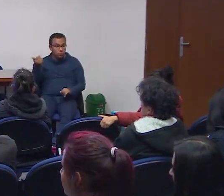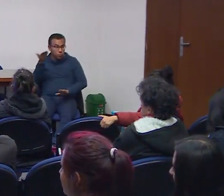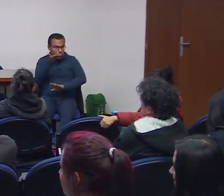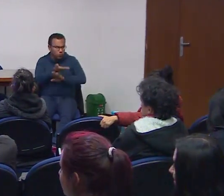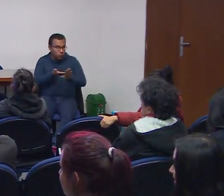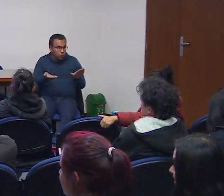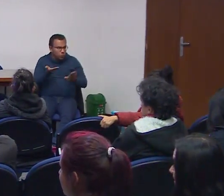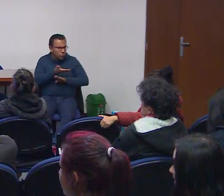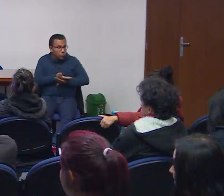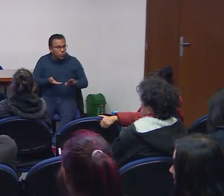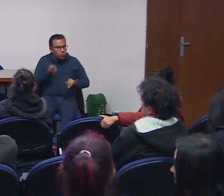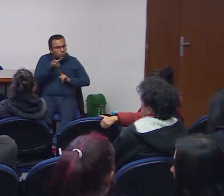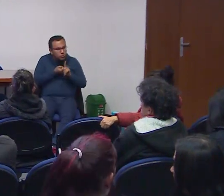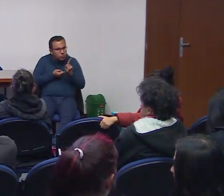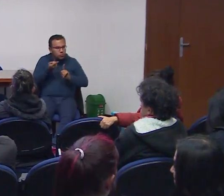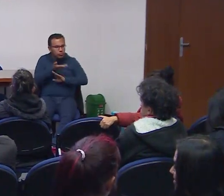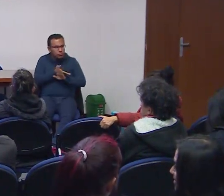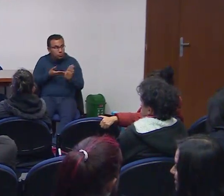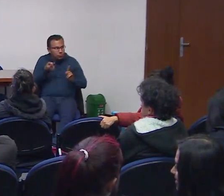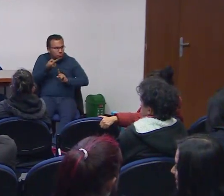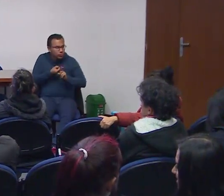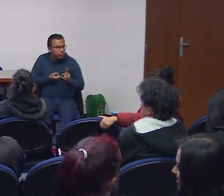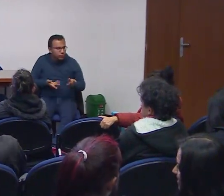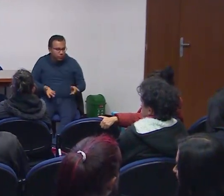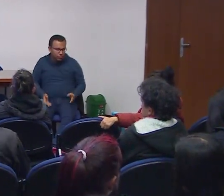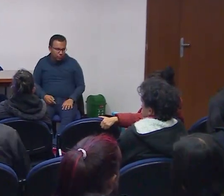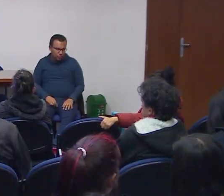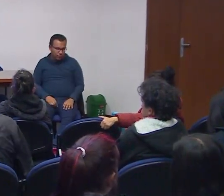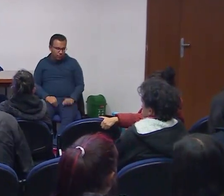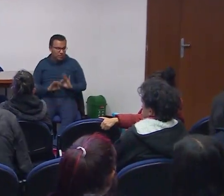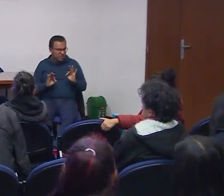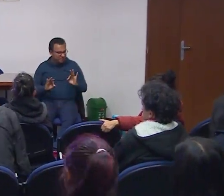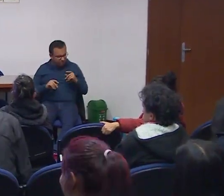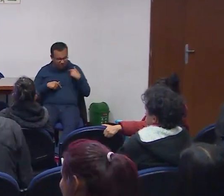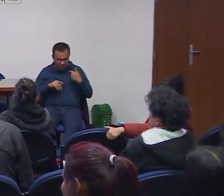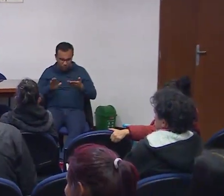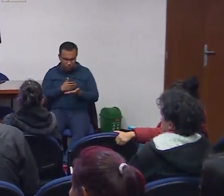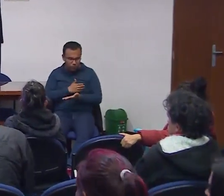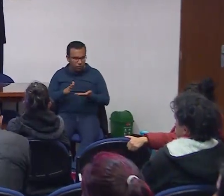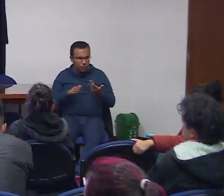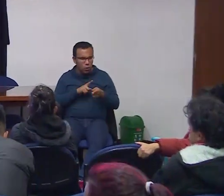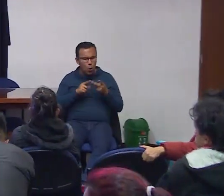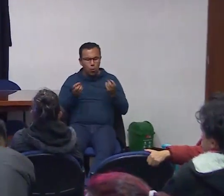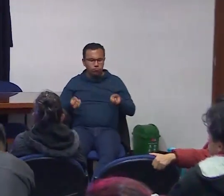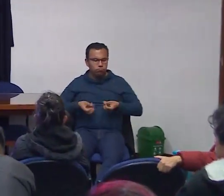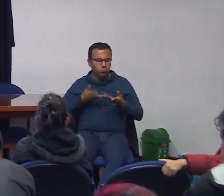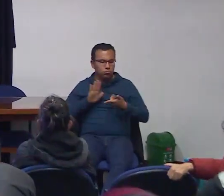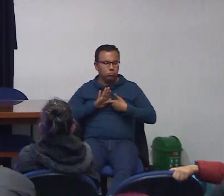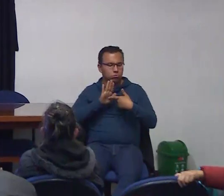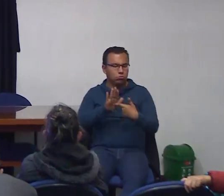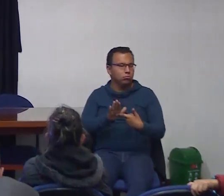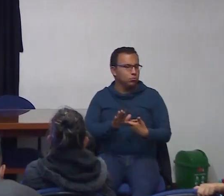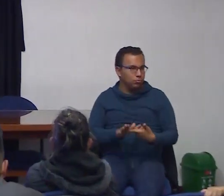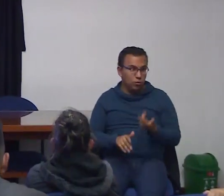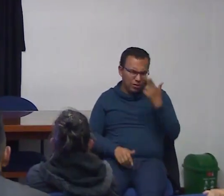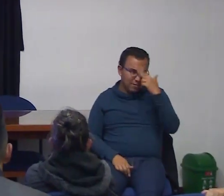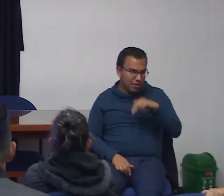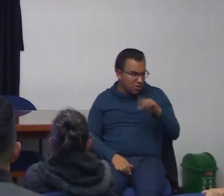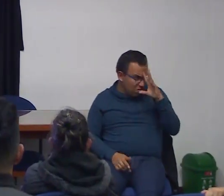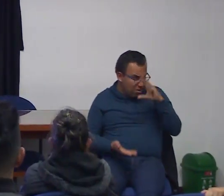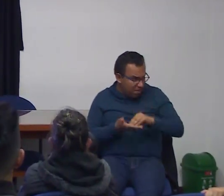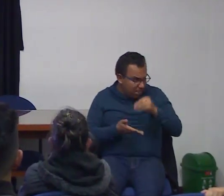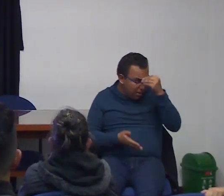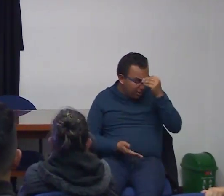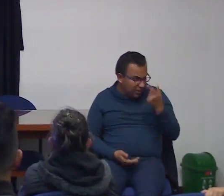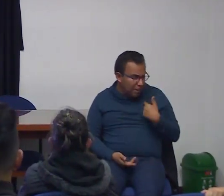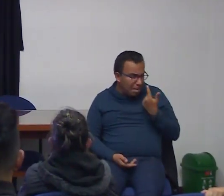mes a mes y que quieren ver resultados en términos de una composición musical o de una interpretación o que es que mi hijo no está aprendiendo